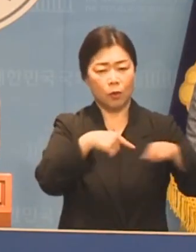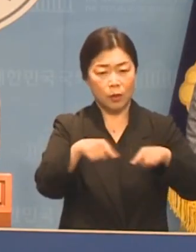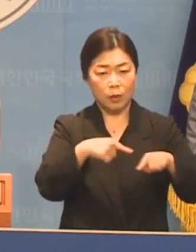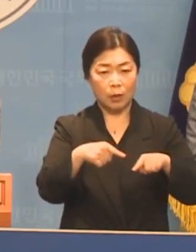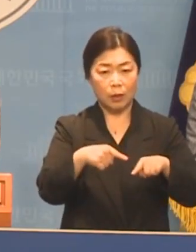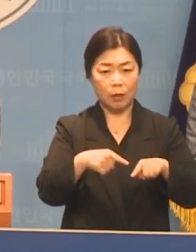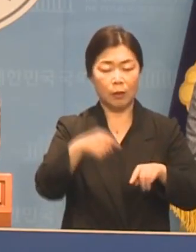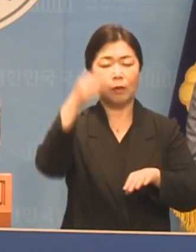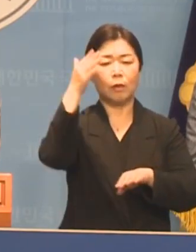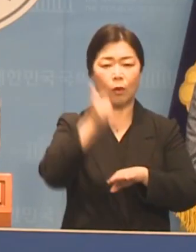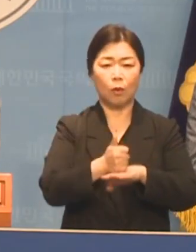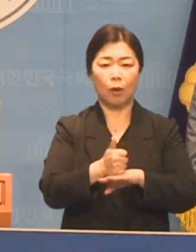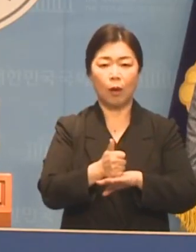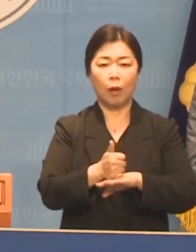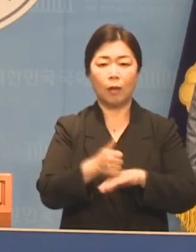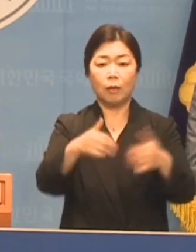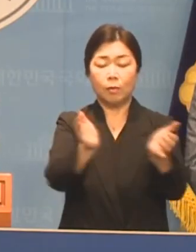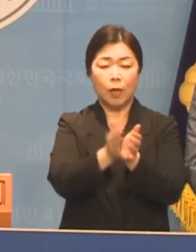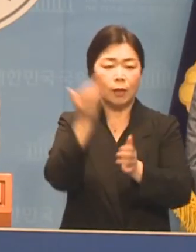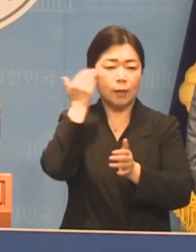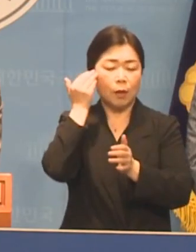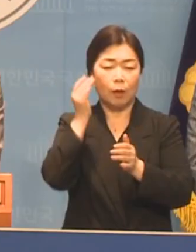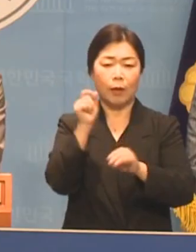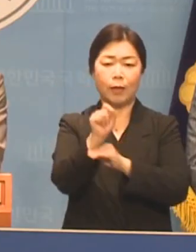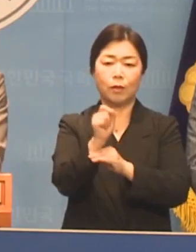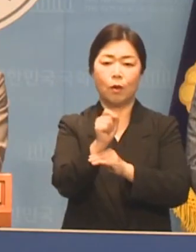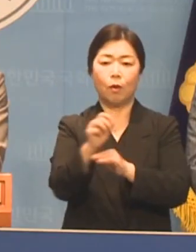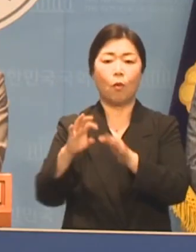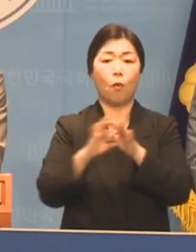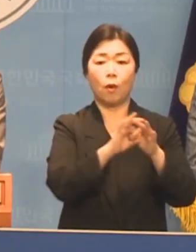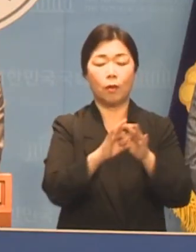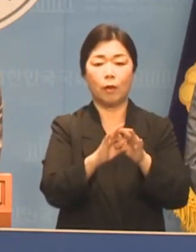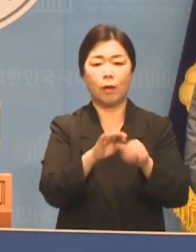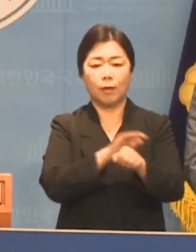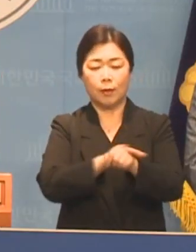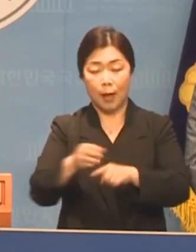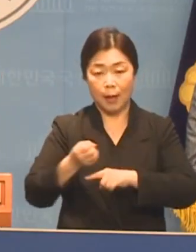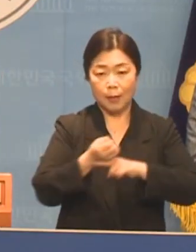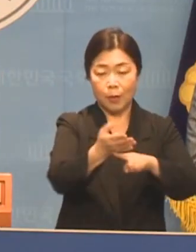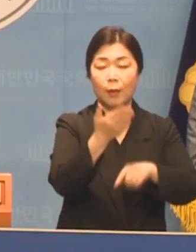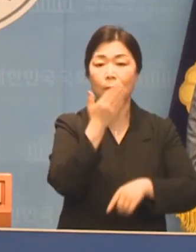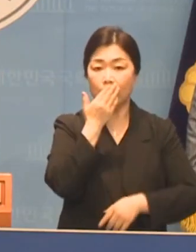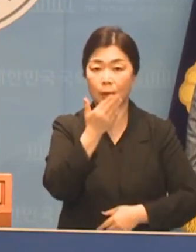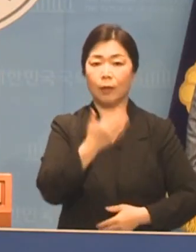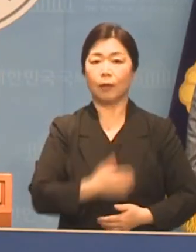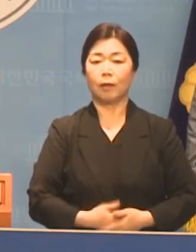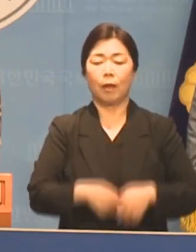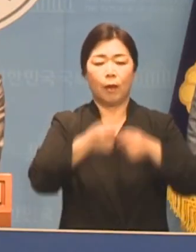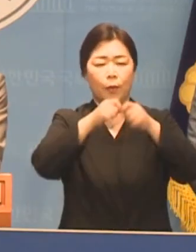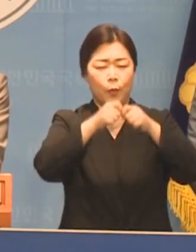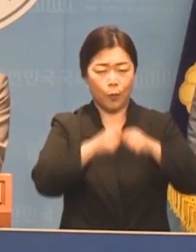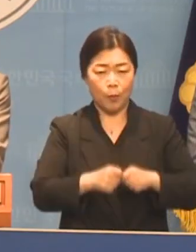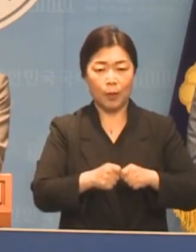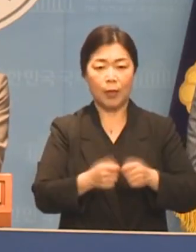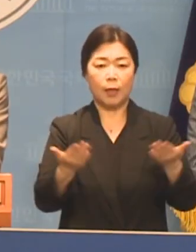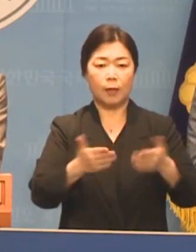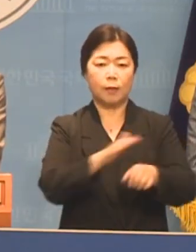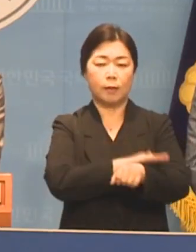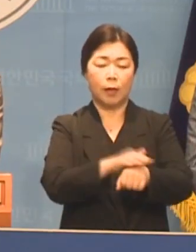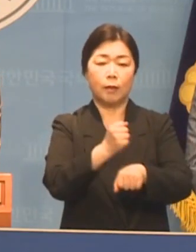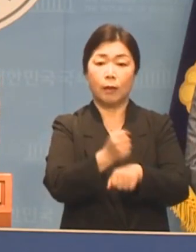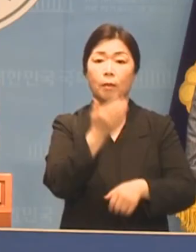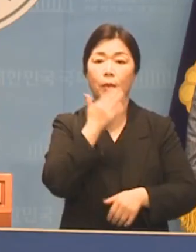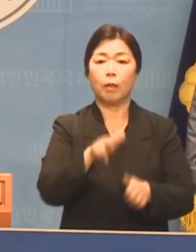만들어 놓은 집단지성이 행정을 통해서 국민들에게 잘 전달될 수 있게끔 꼼꼼하게 일을 잘할 수